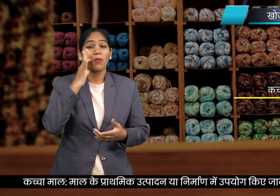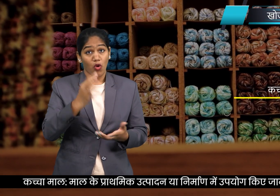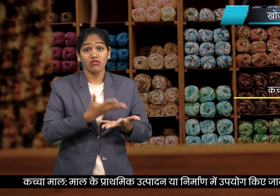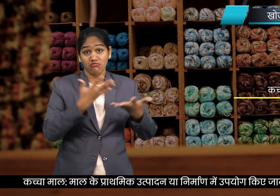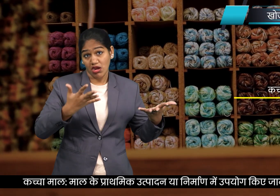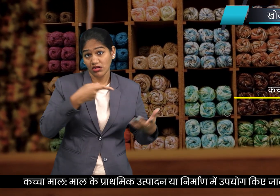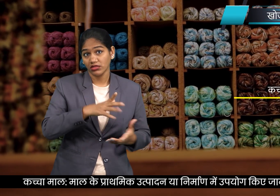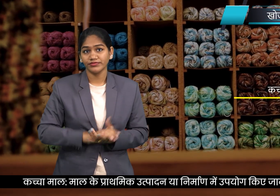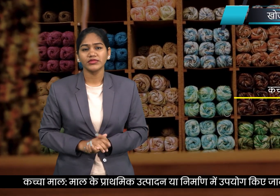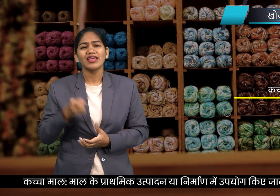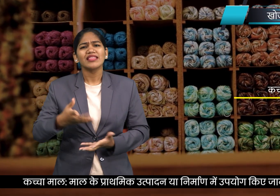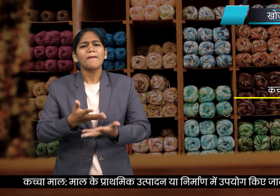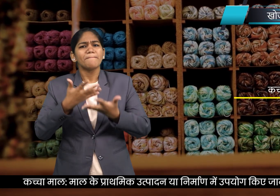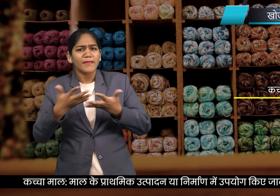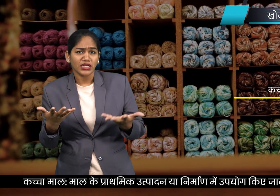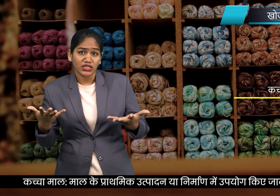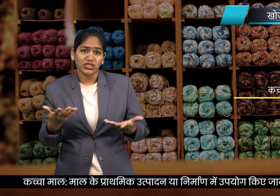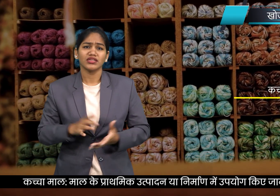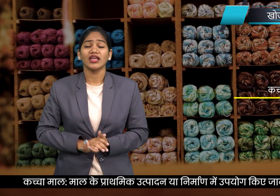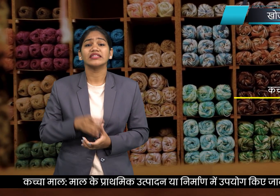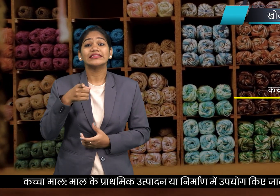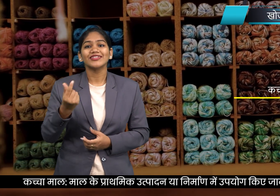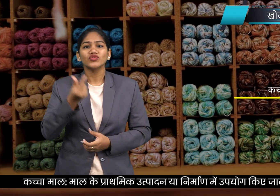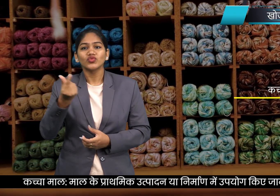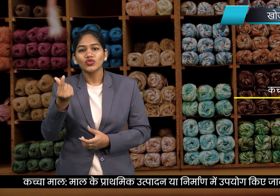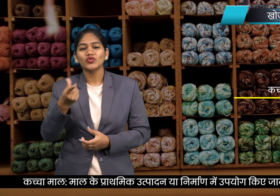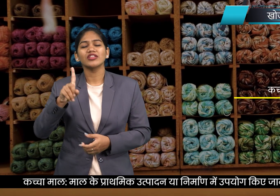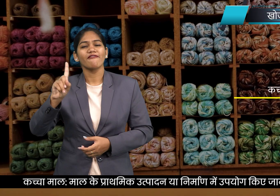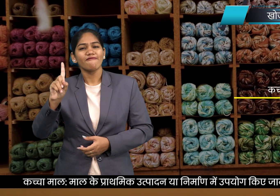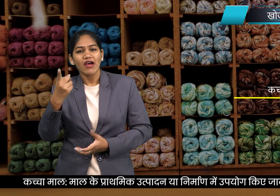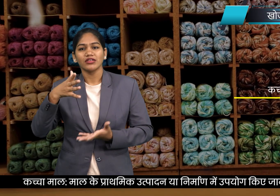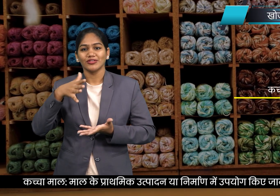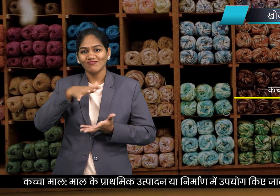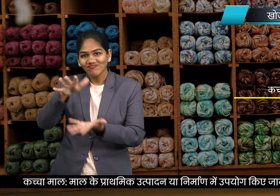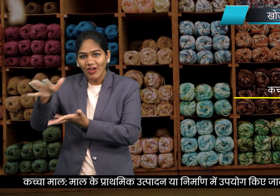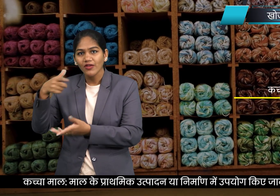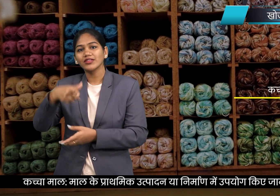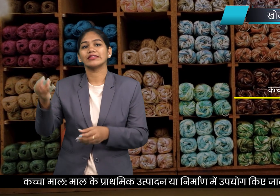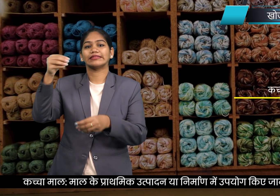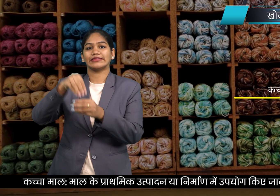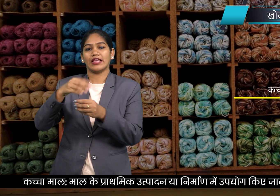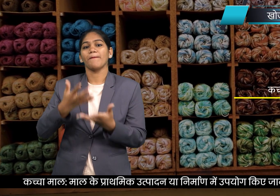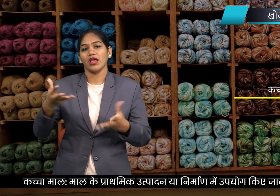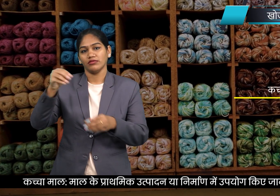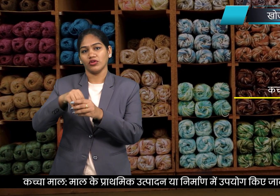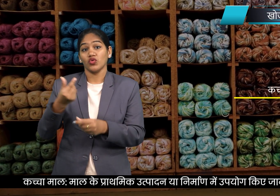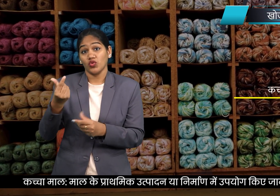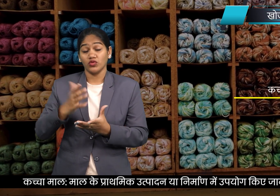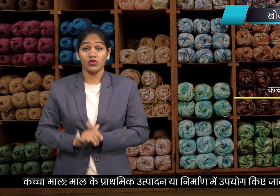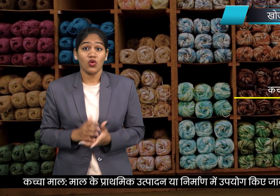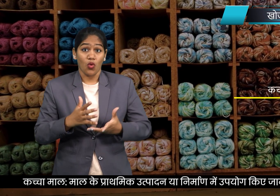माल के प्राथमिक उत्पादन या निर्माण में उपयोग किए जाने वाले सामग्री या पदार्थ।